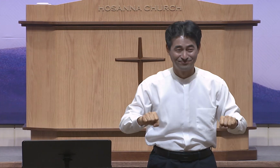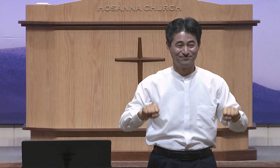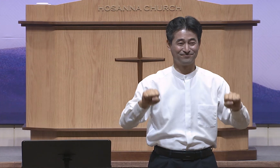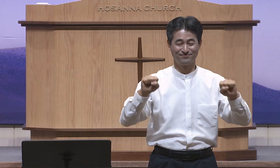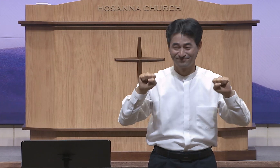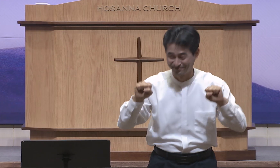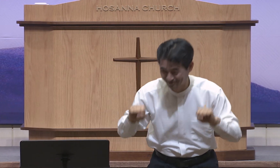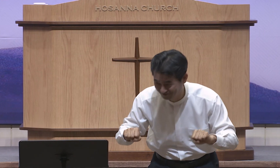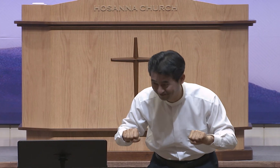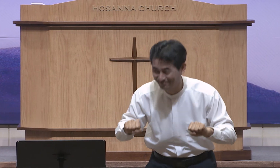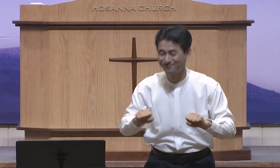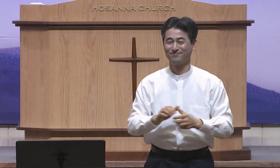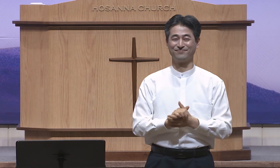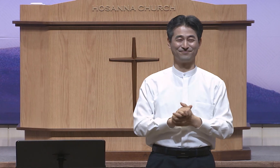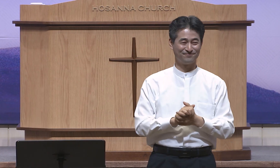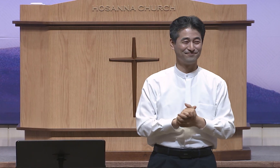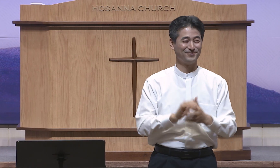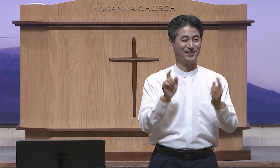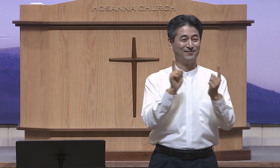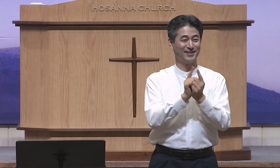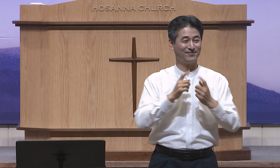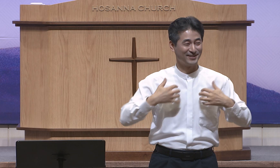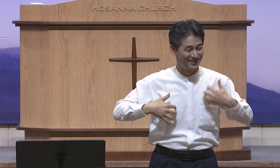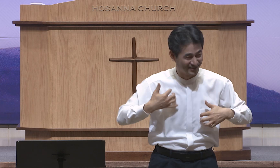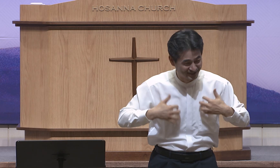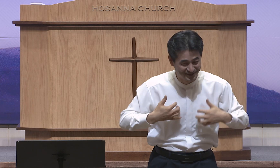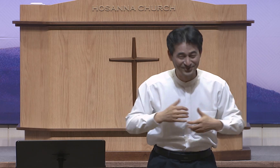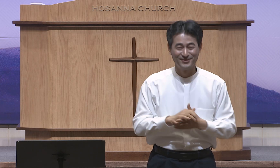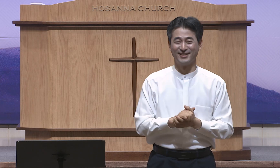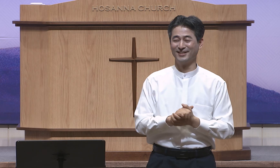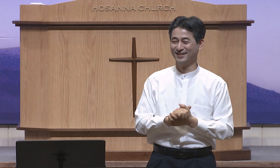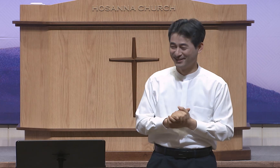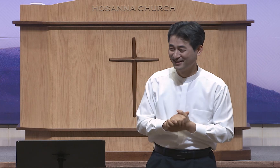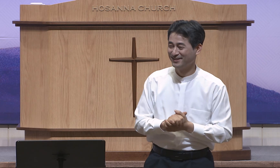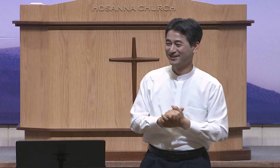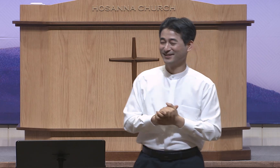안녕하세요. 안녕하세요. 네, 만나서 반갑습니다. 네,